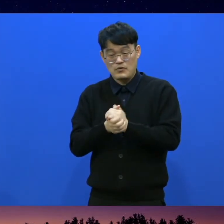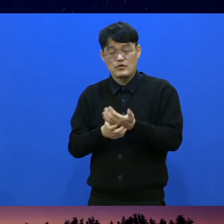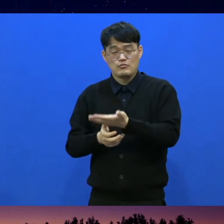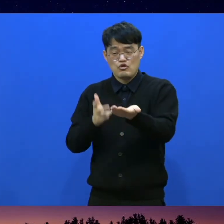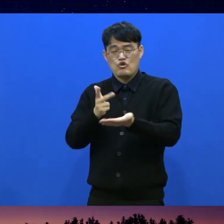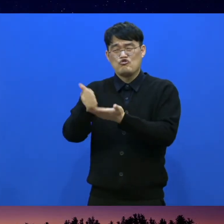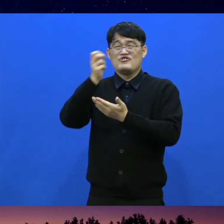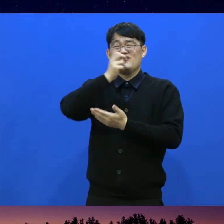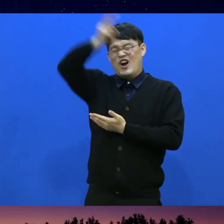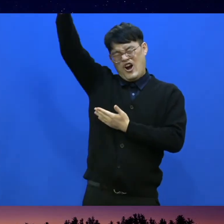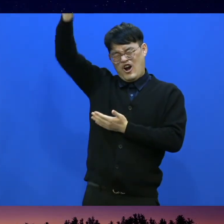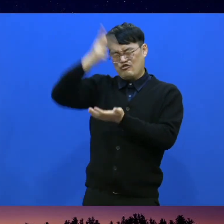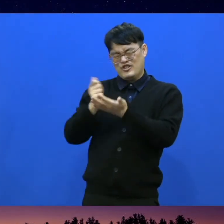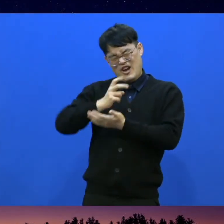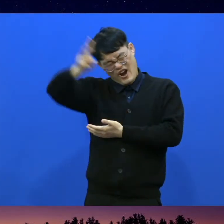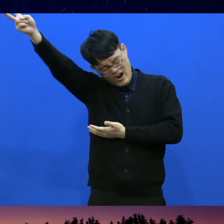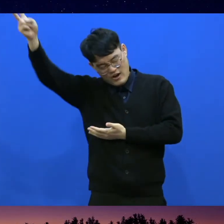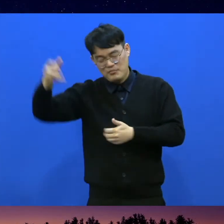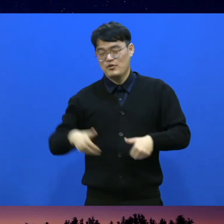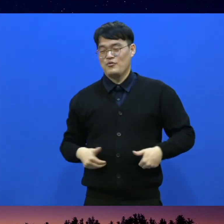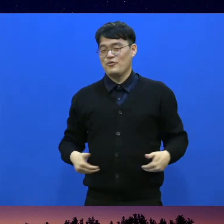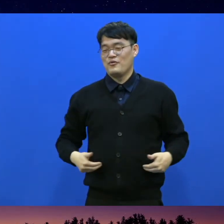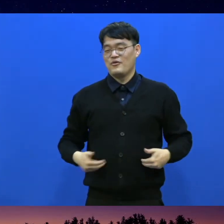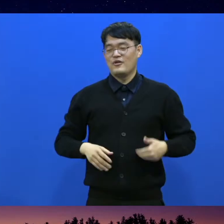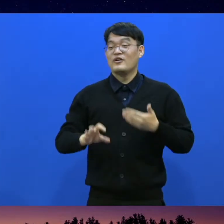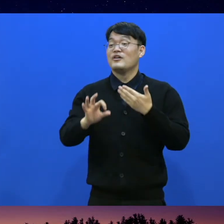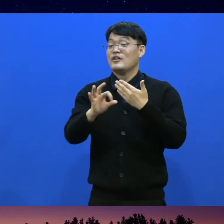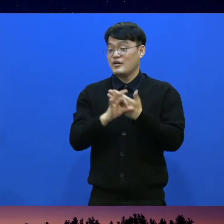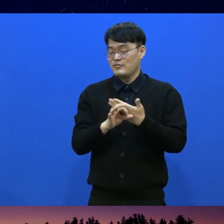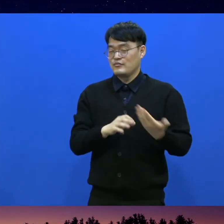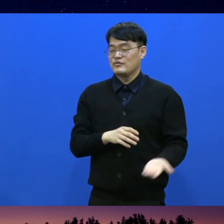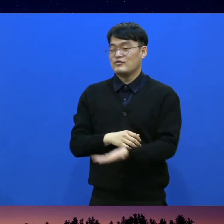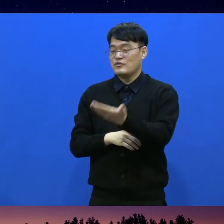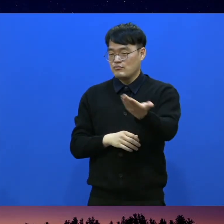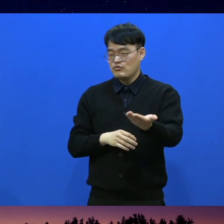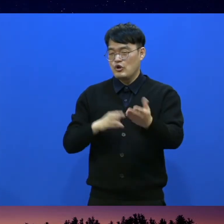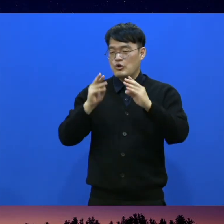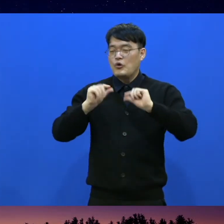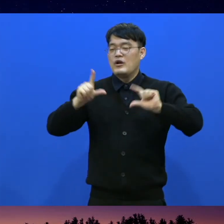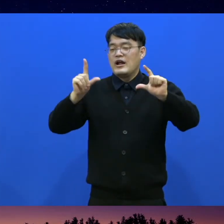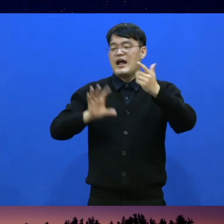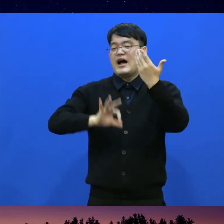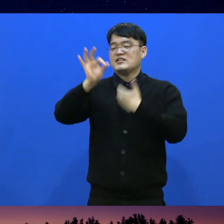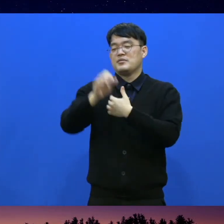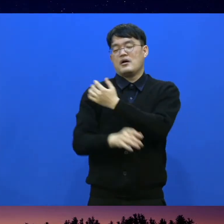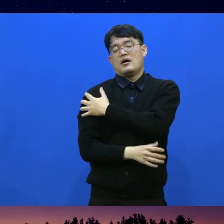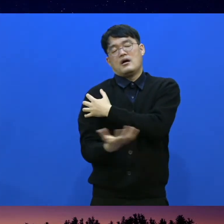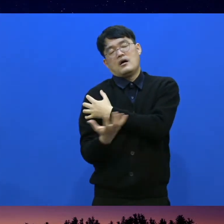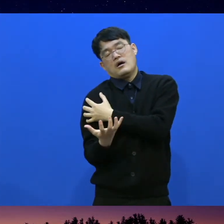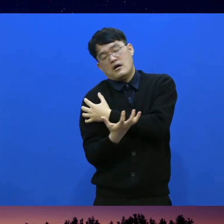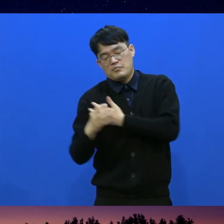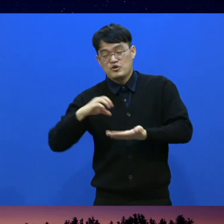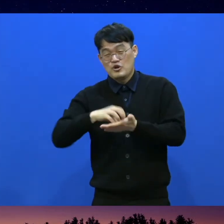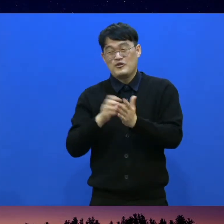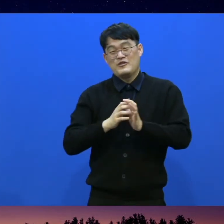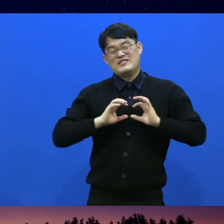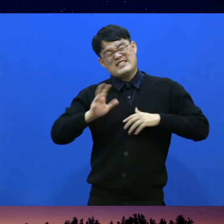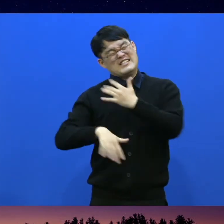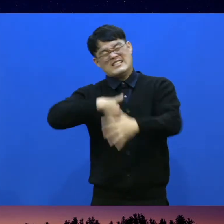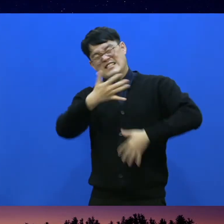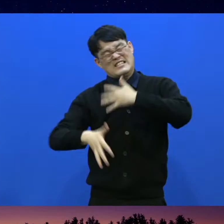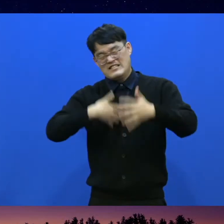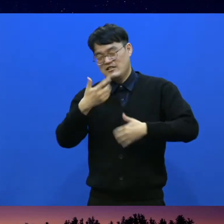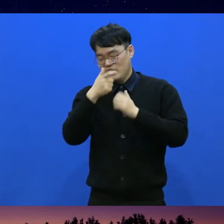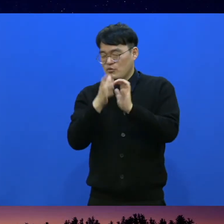하셔야 돼요. 그래서 토요일 날 아침쯤 되면 목이 약간 긁그해가지고 홀리보이스가 나와야 돼. 홀리보이스. 막